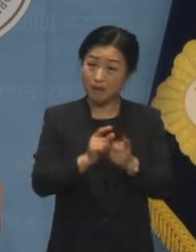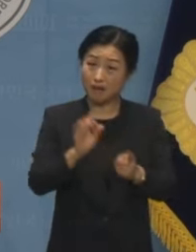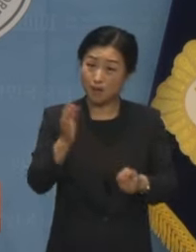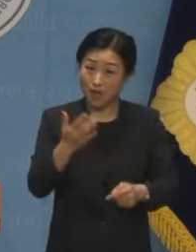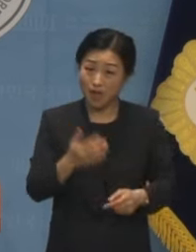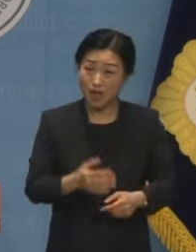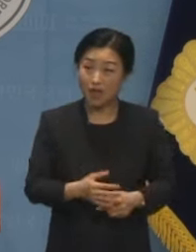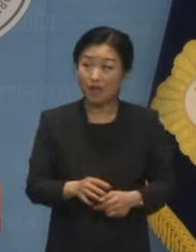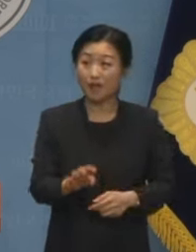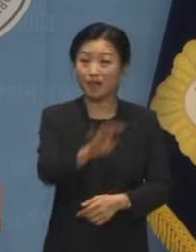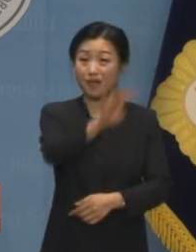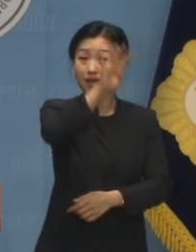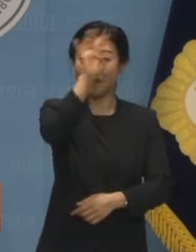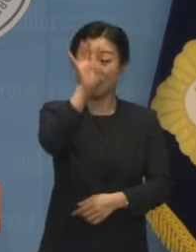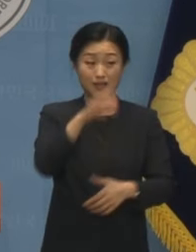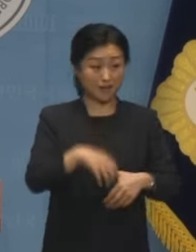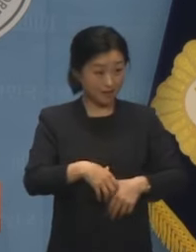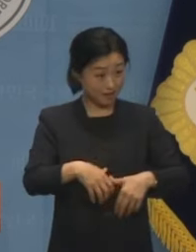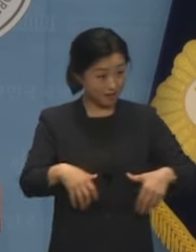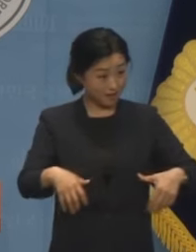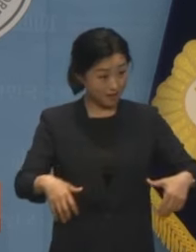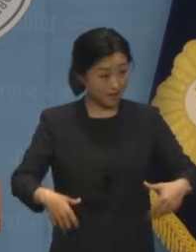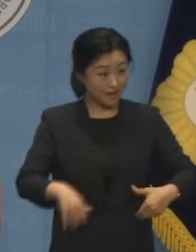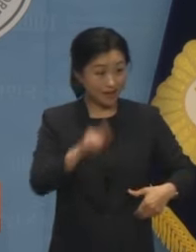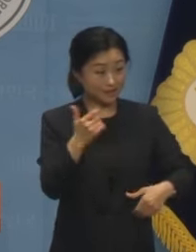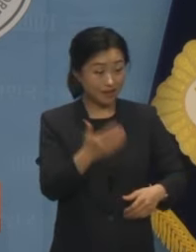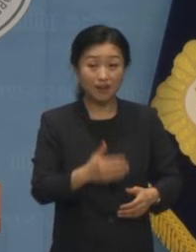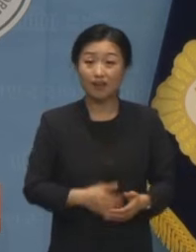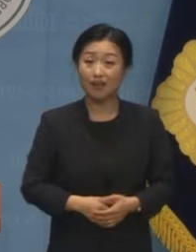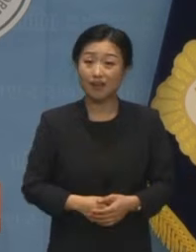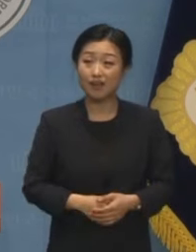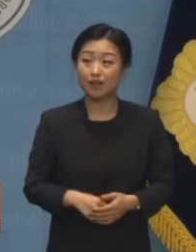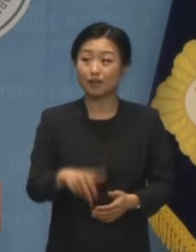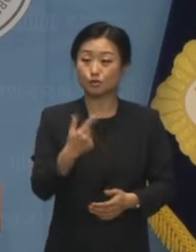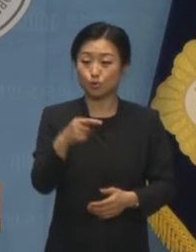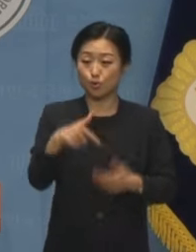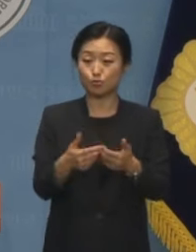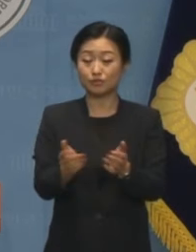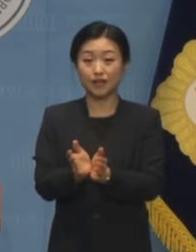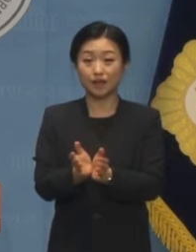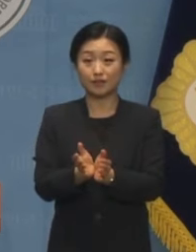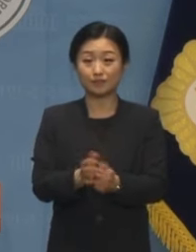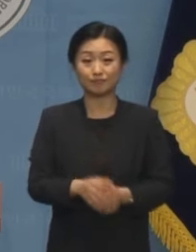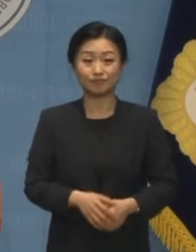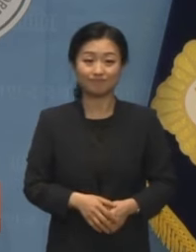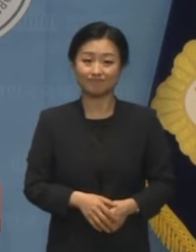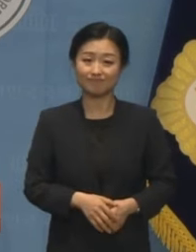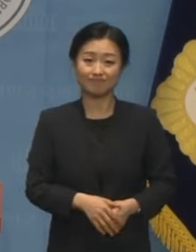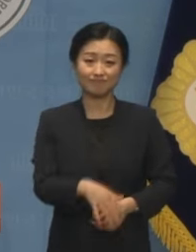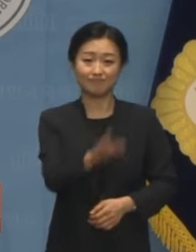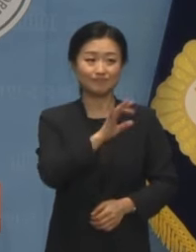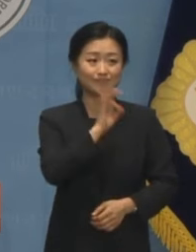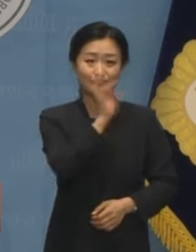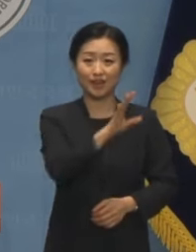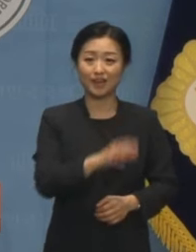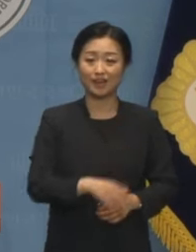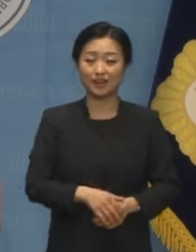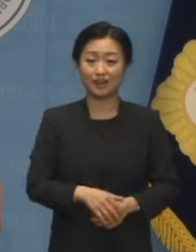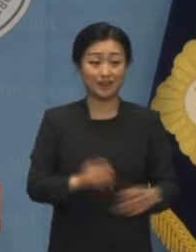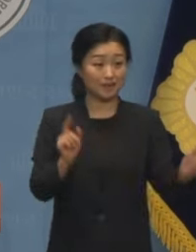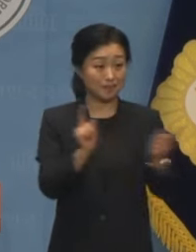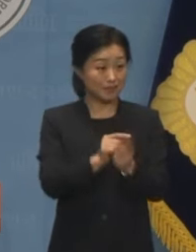맞아줄 아량과 배포가 있나 봅니다. 조국 혁신당은 그러지 못합니다. 조국